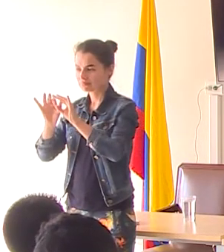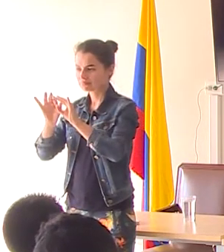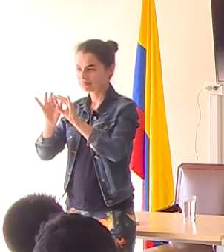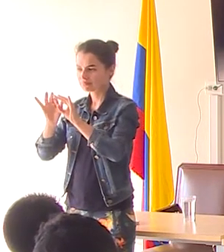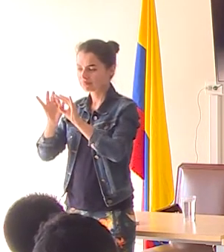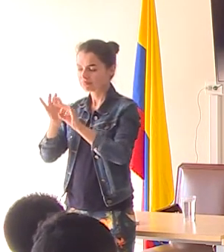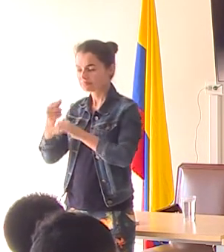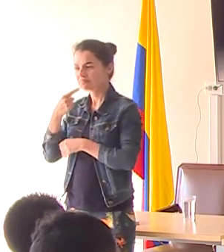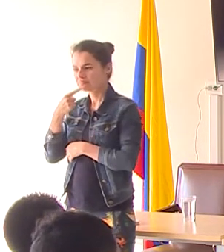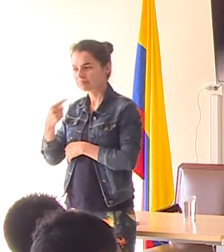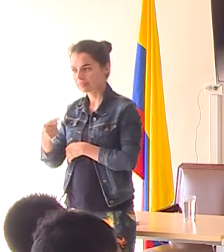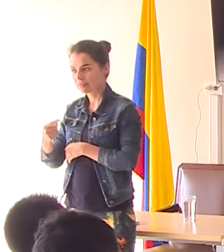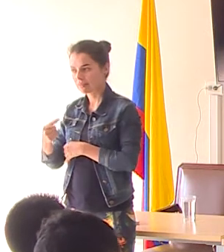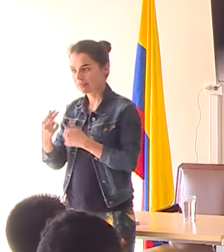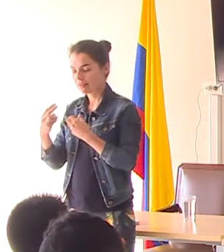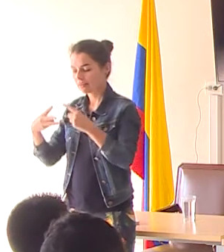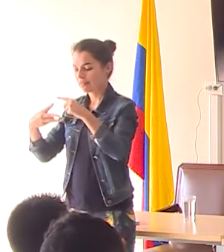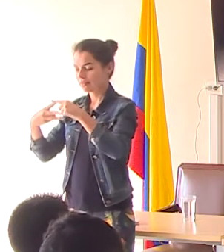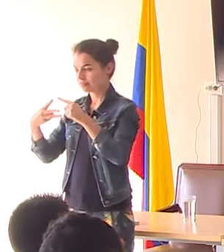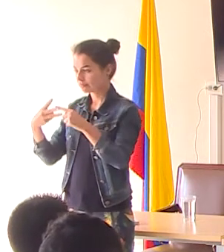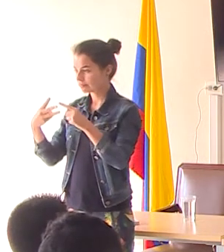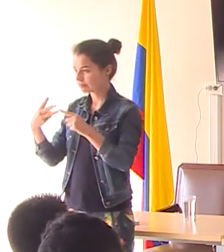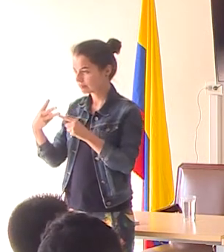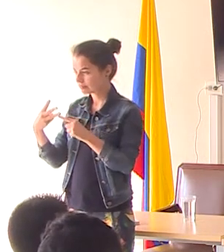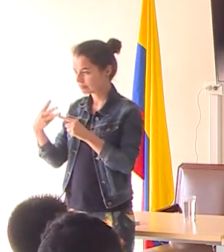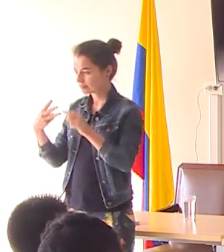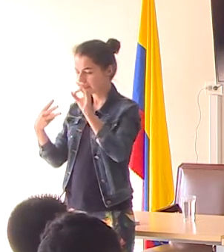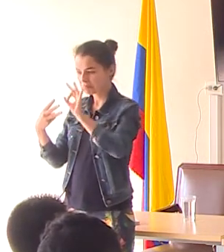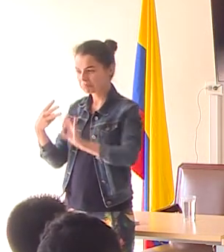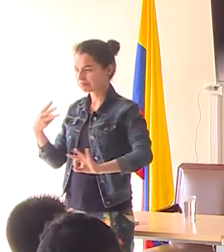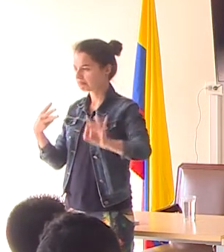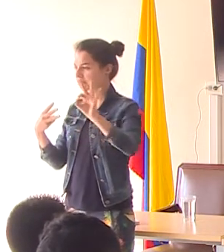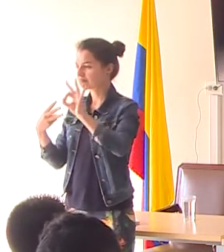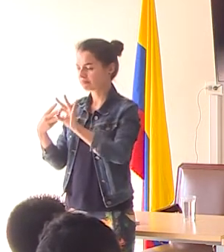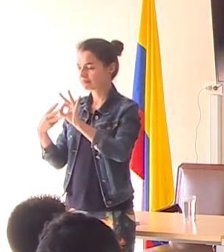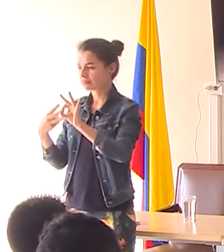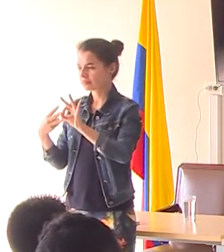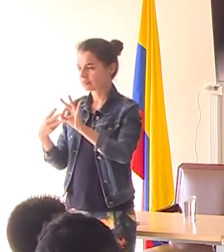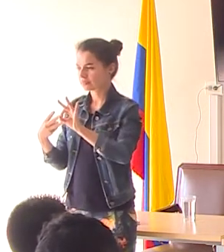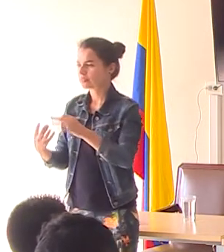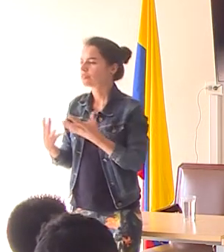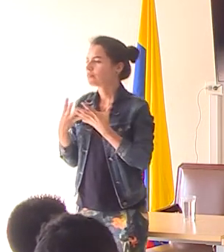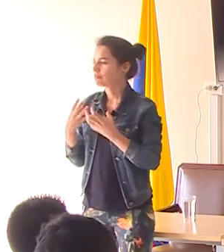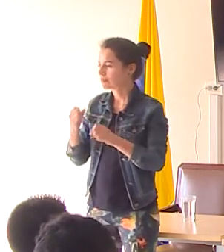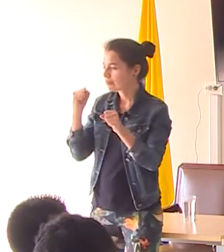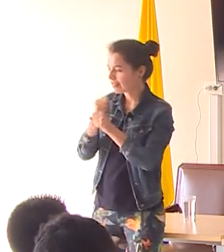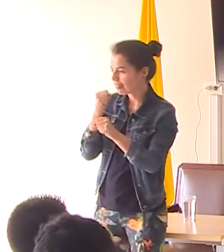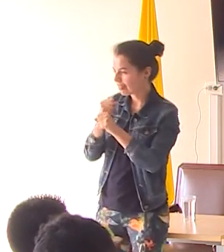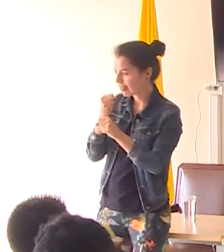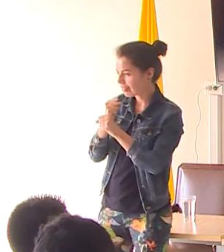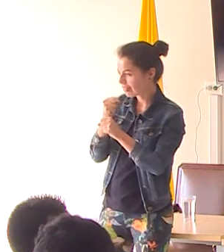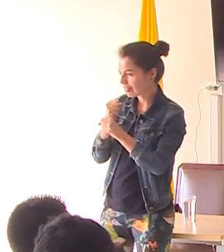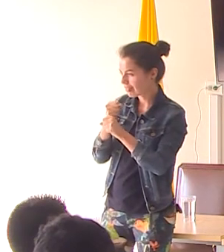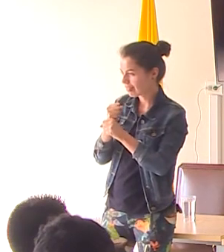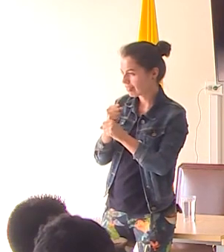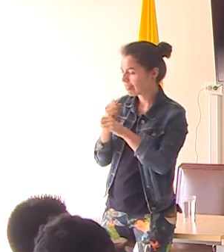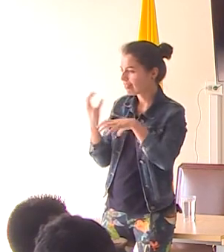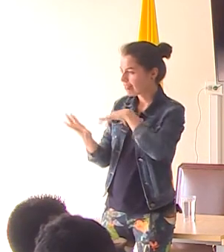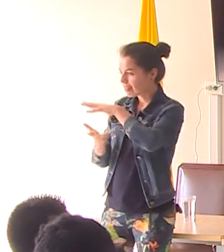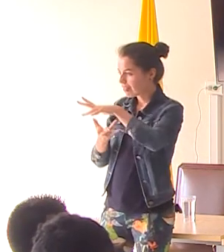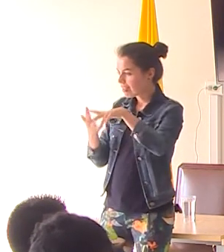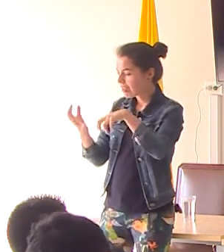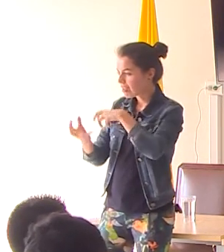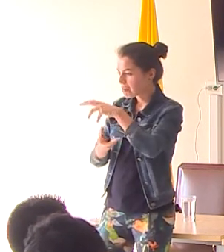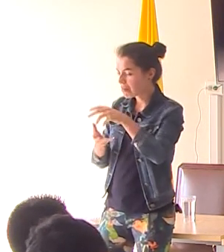que hay que actuar en estos tres ámbitos no no no no si uno quiere trabajar el tema ambiental no se puede quedar en el